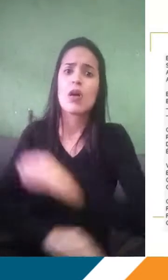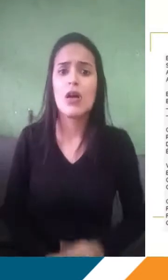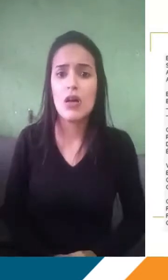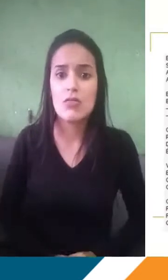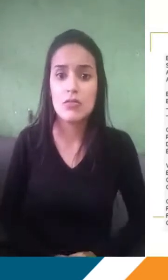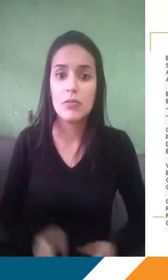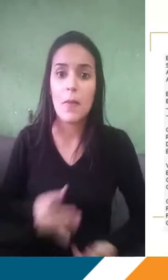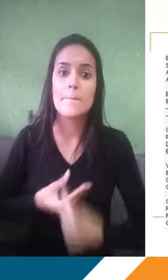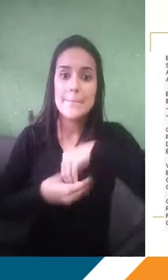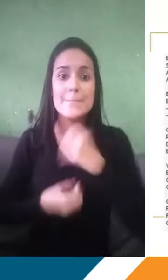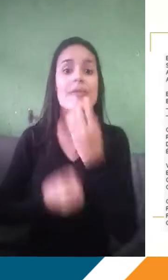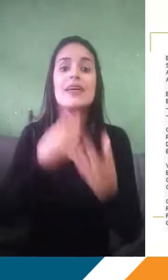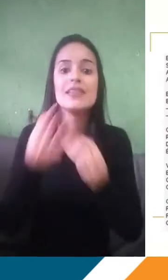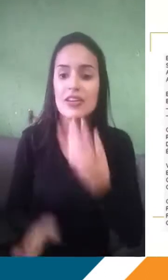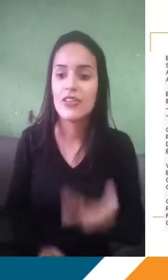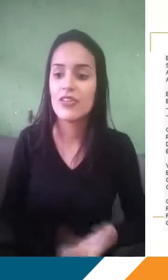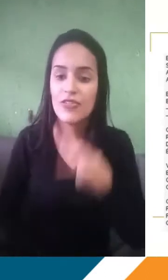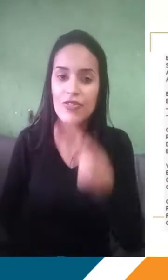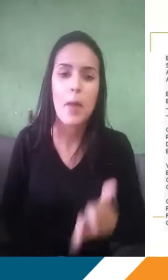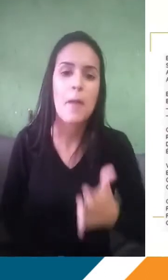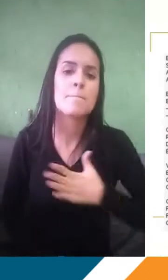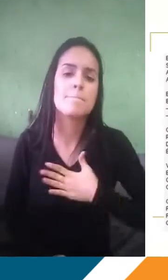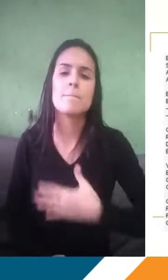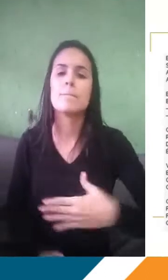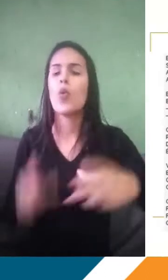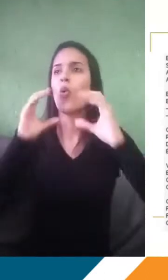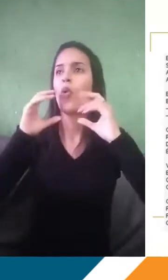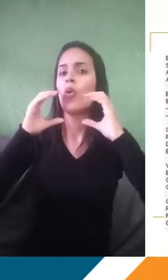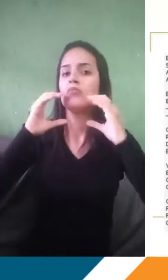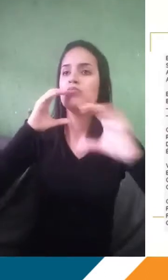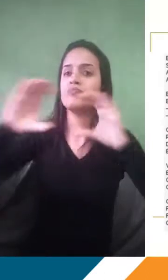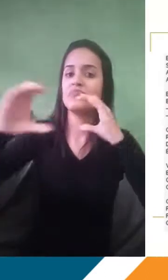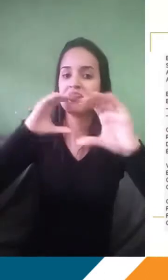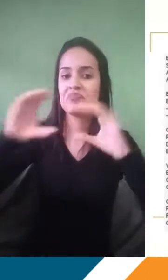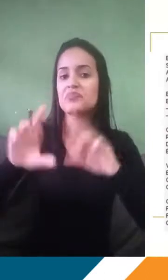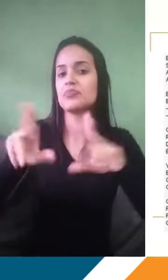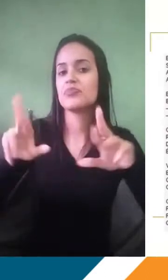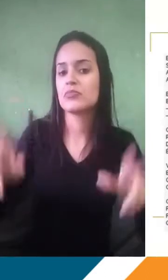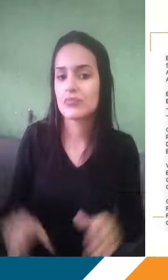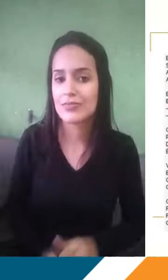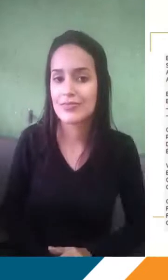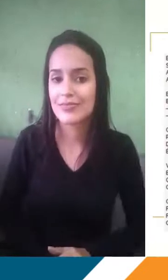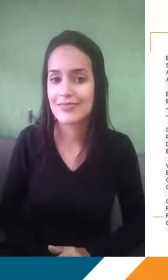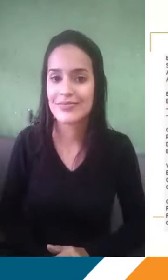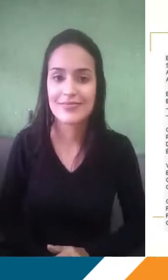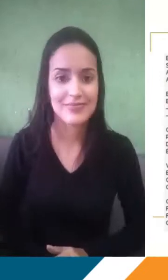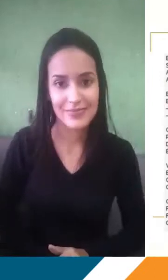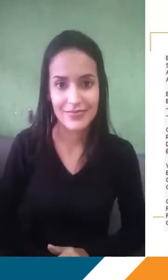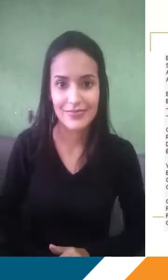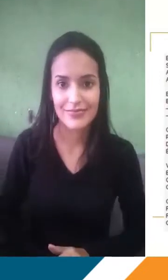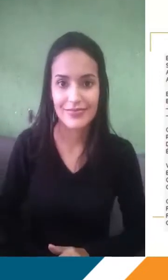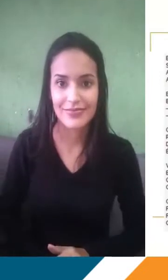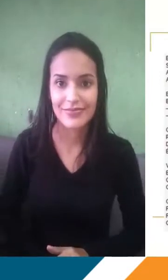martelado. Vede como primo em comer os hiatos, que arte, e nunca rimo os termos cognatos.